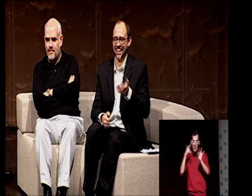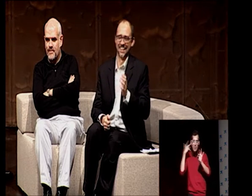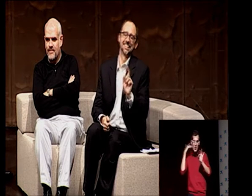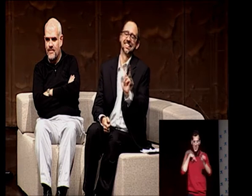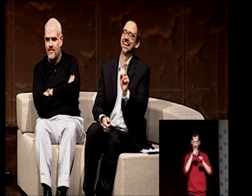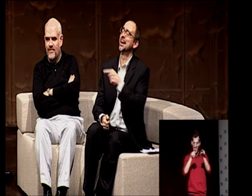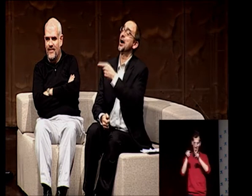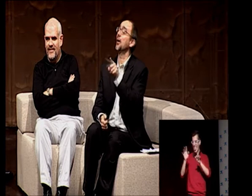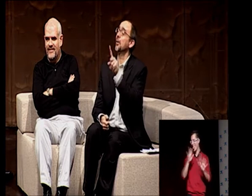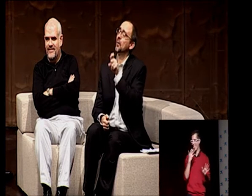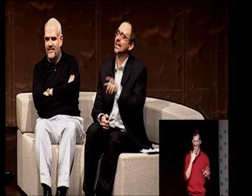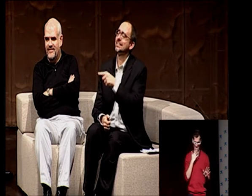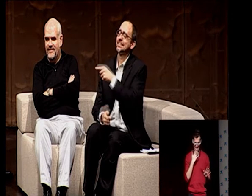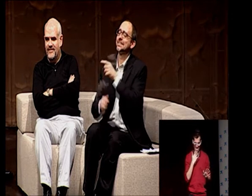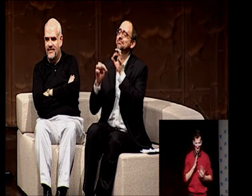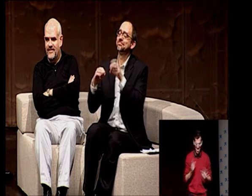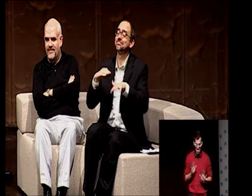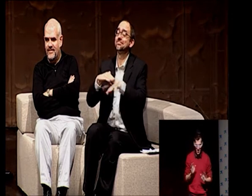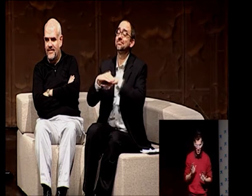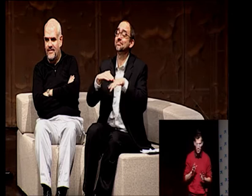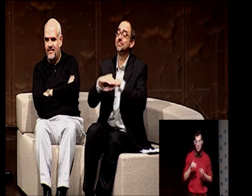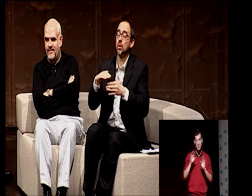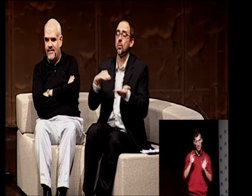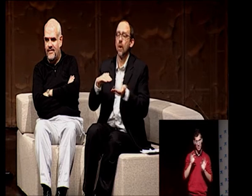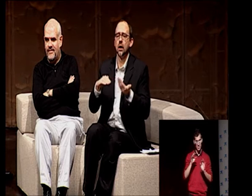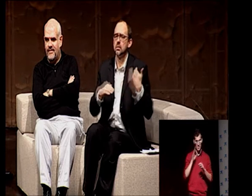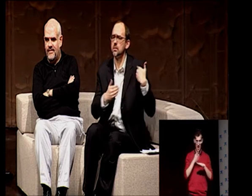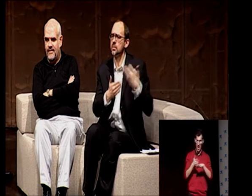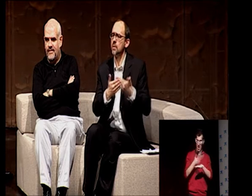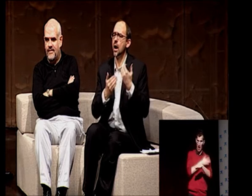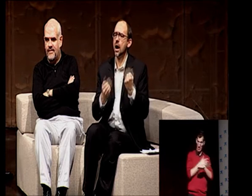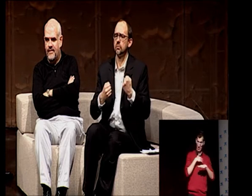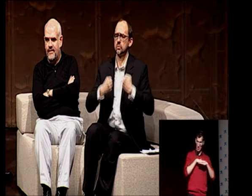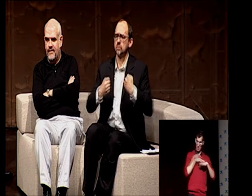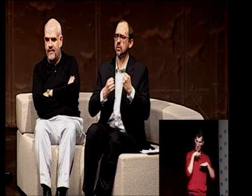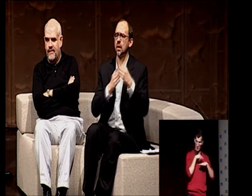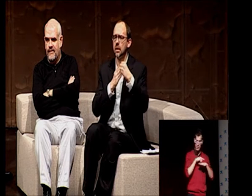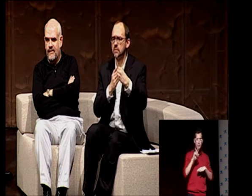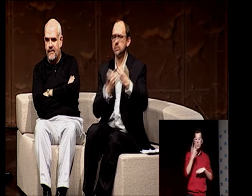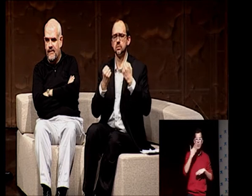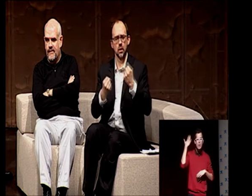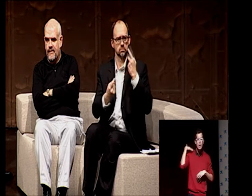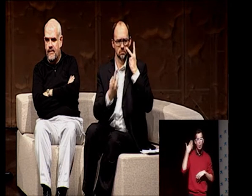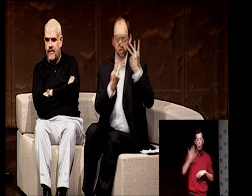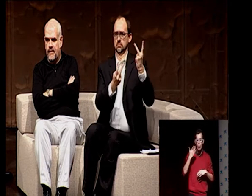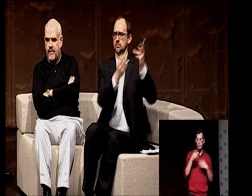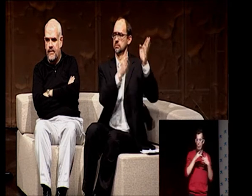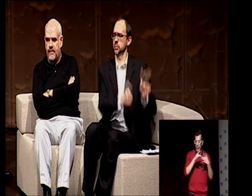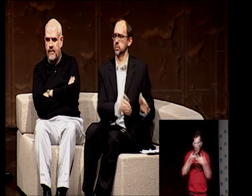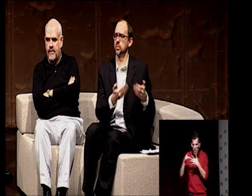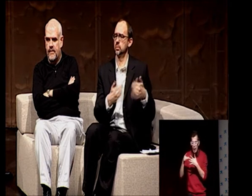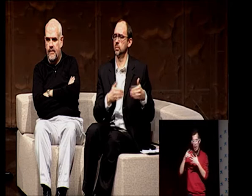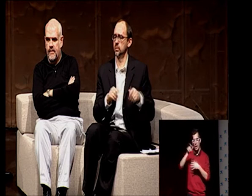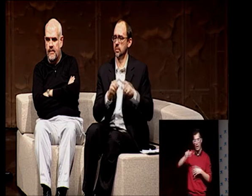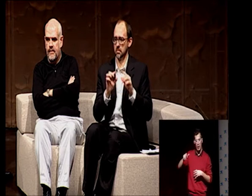aquí Bueno a mí me encantaría señalar de todos los que estáis aquí Quiénes Vais a ser famosos de aquí a 20 años pero yo